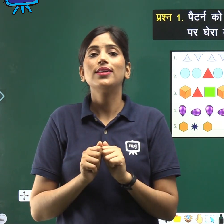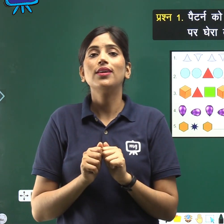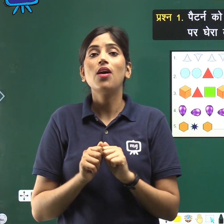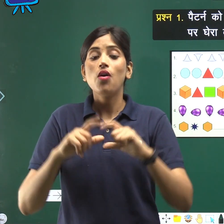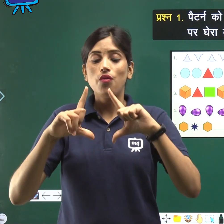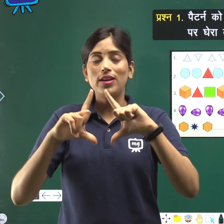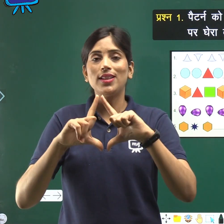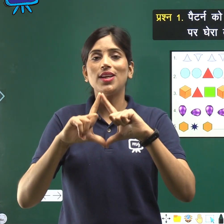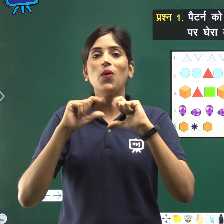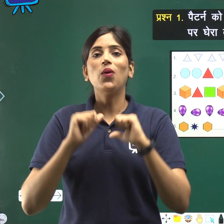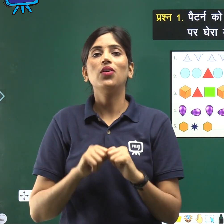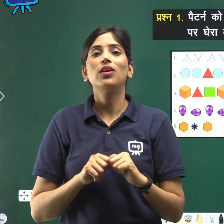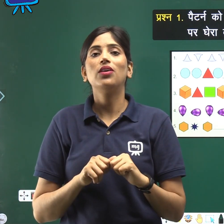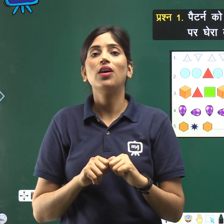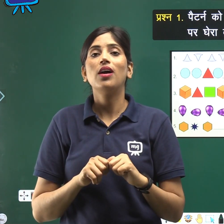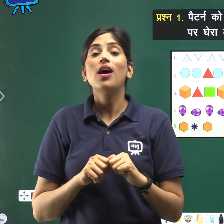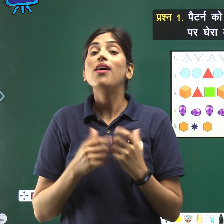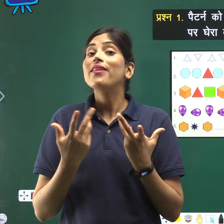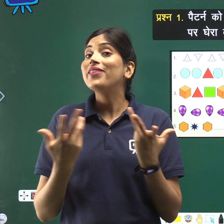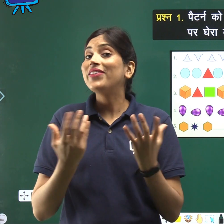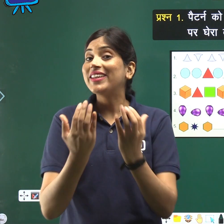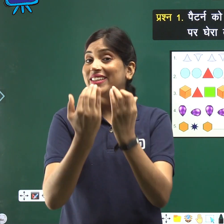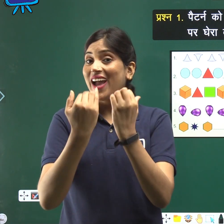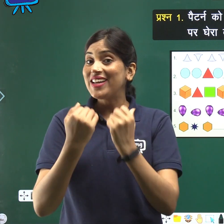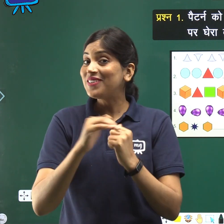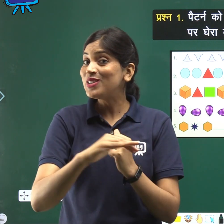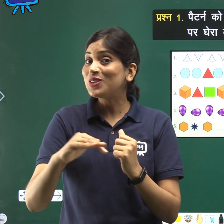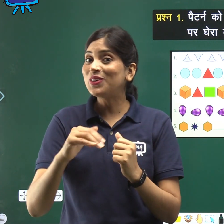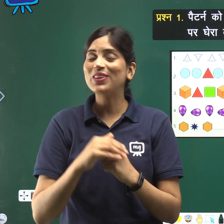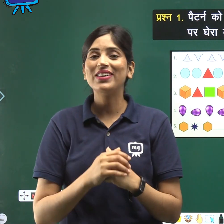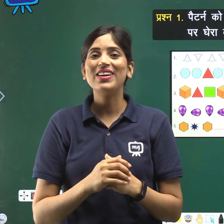फिर त्रिकोण, फिर क्या आएगा बच्चों?